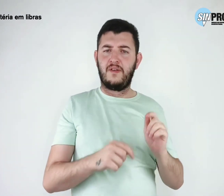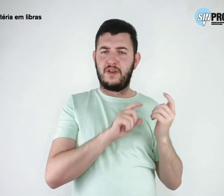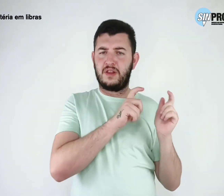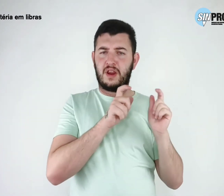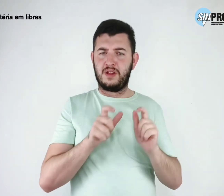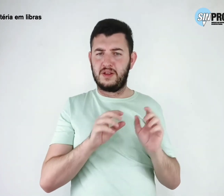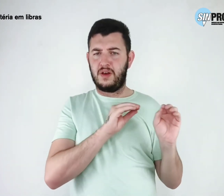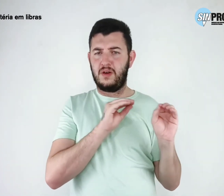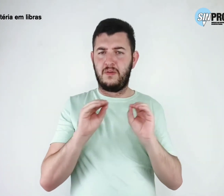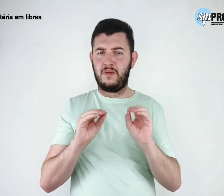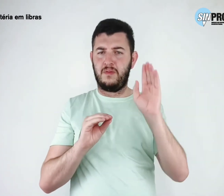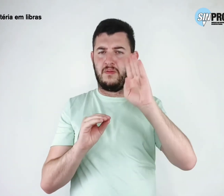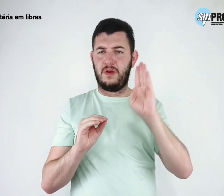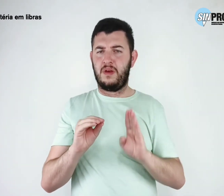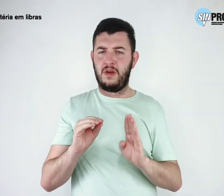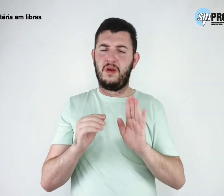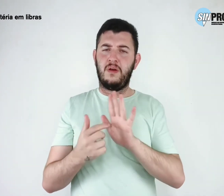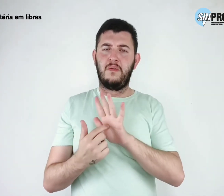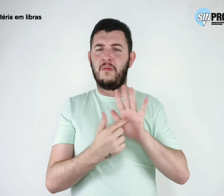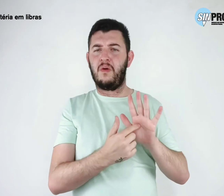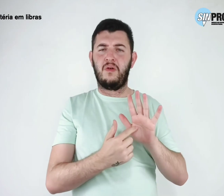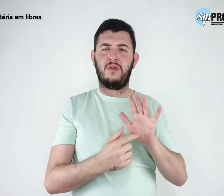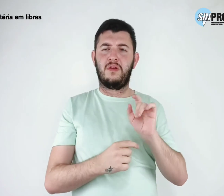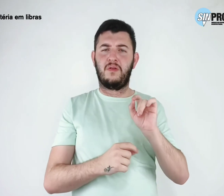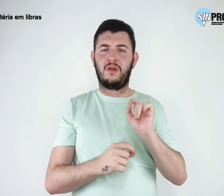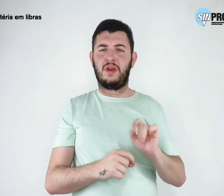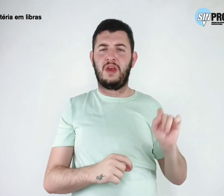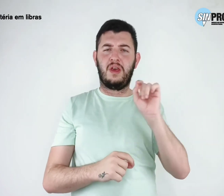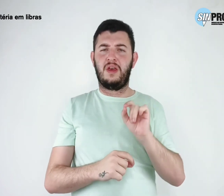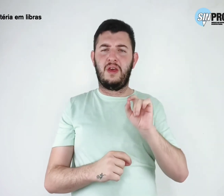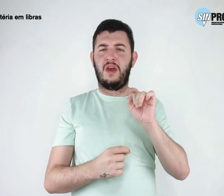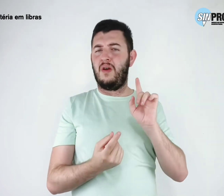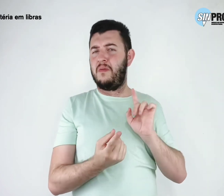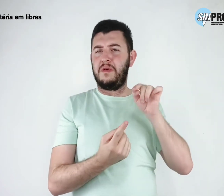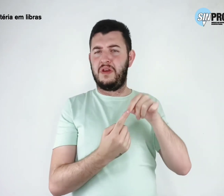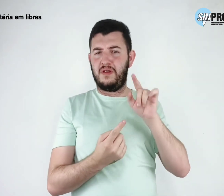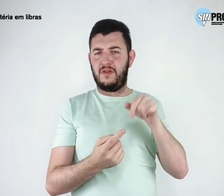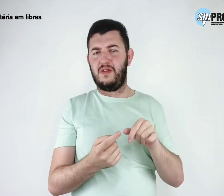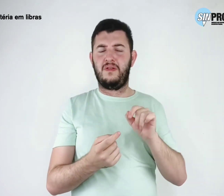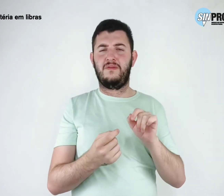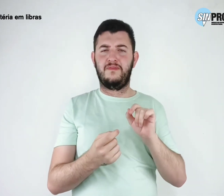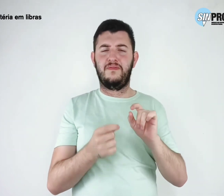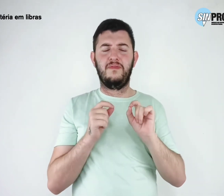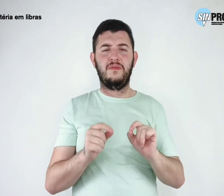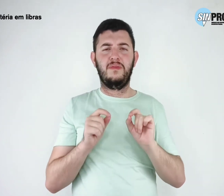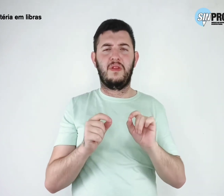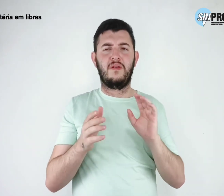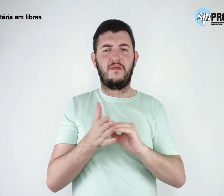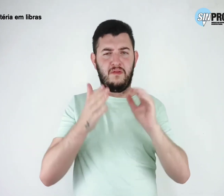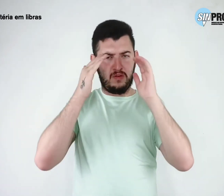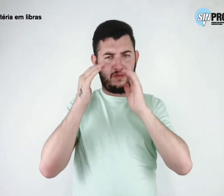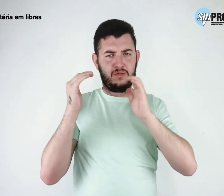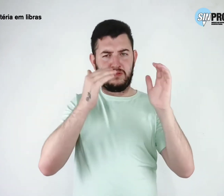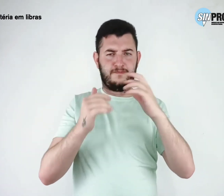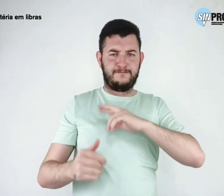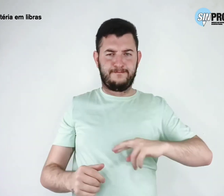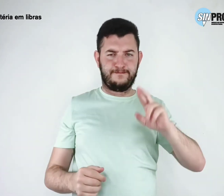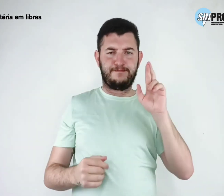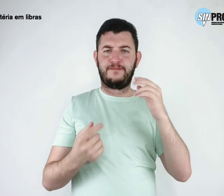africanas são o principal alvo da intolerância religiosa. Podemos afirmar que as